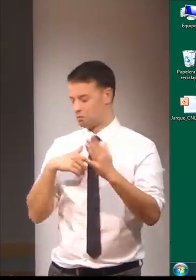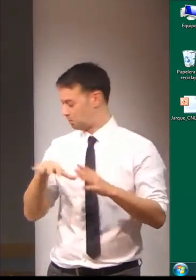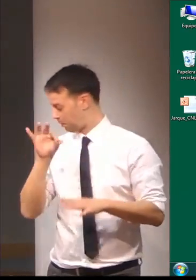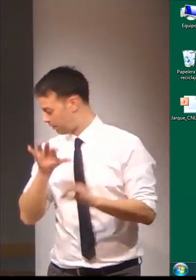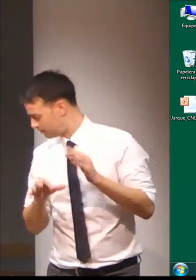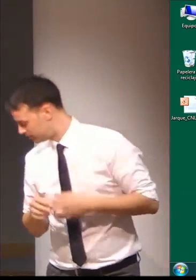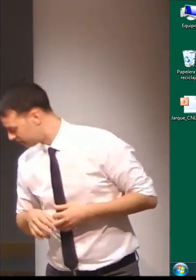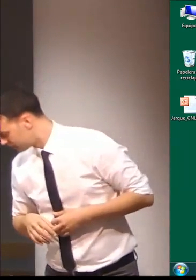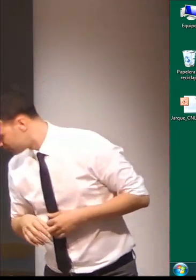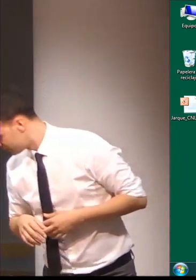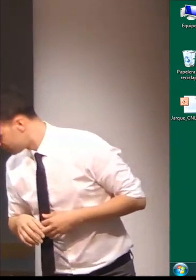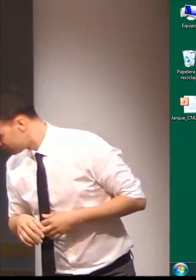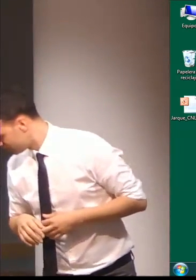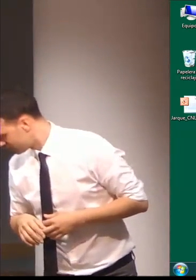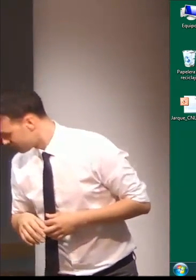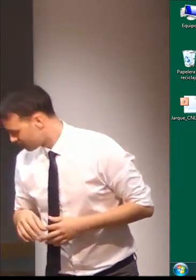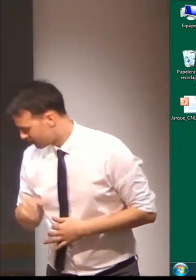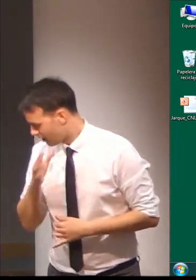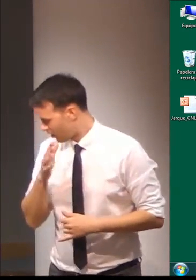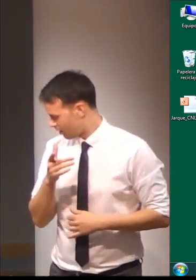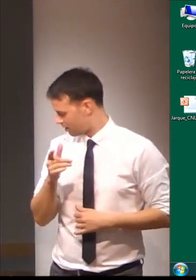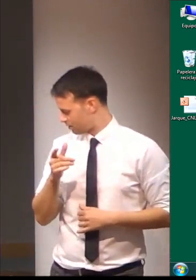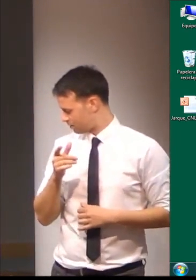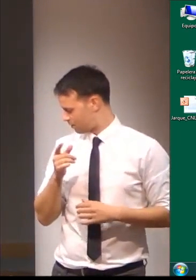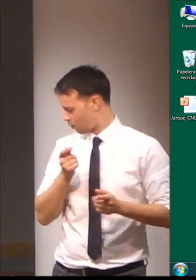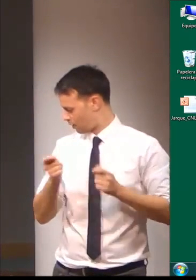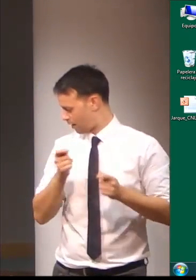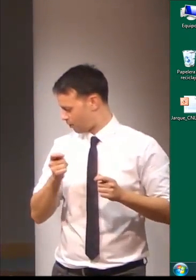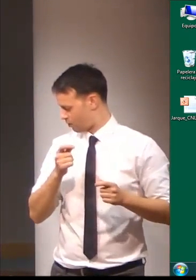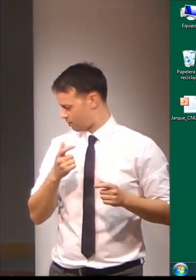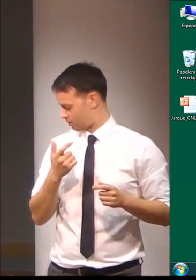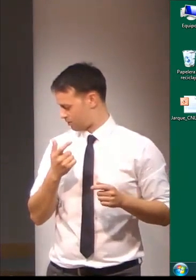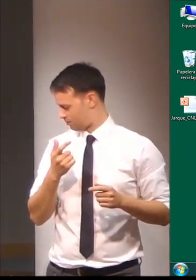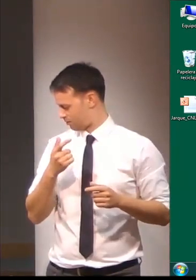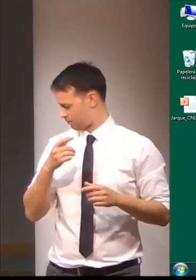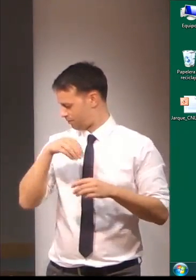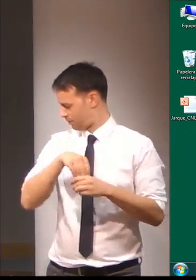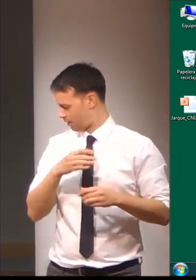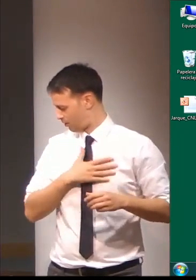Su currículum vitae es muy extenso y he optado por contaros unos detalles.